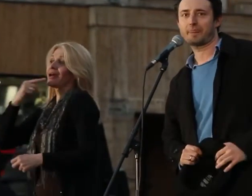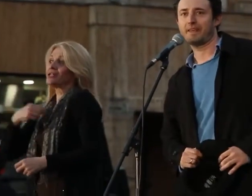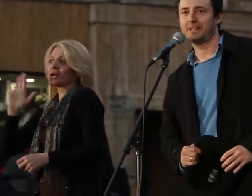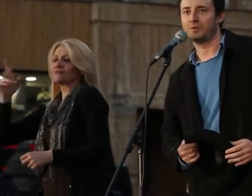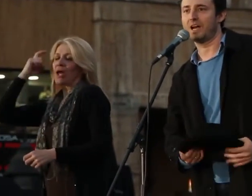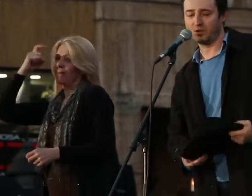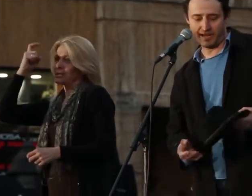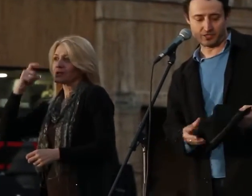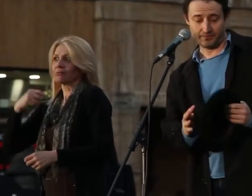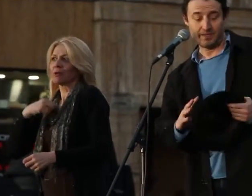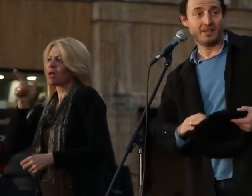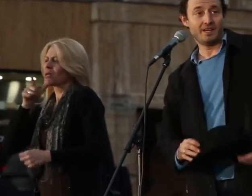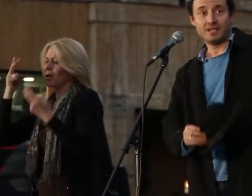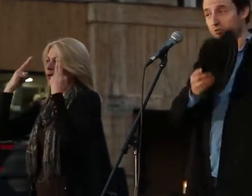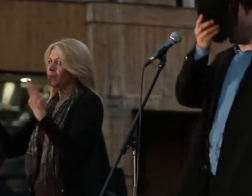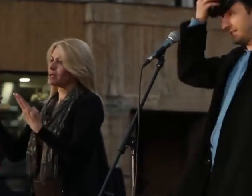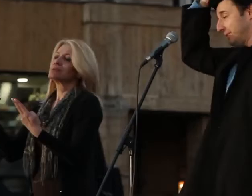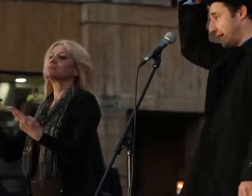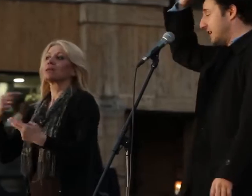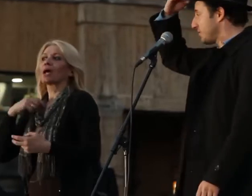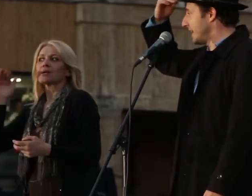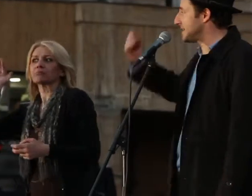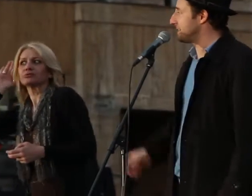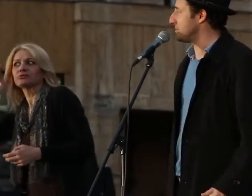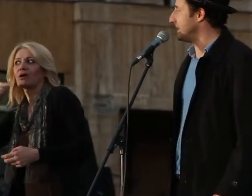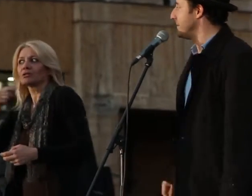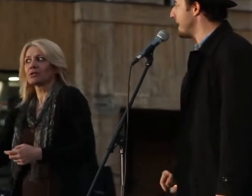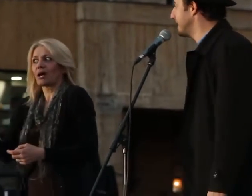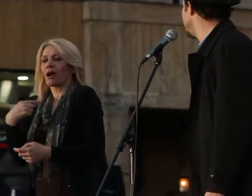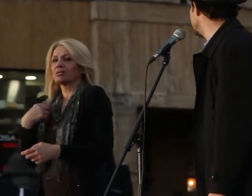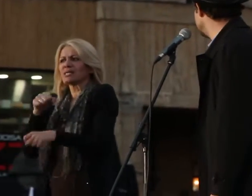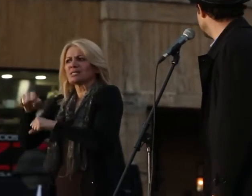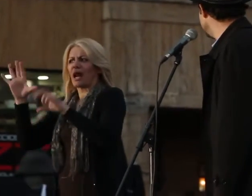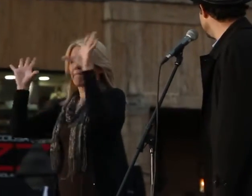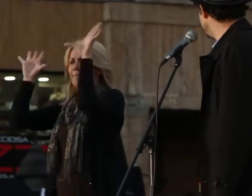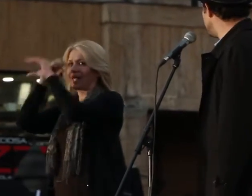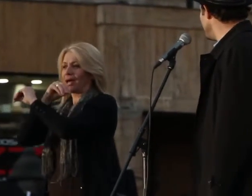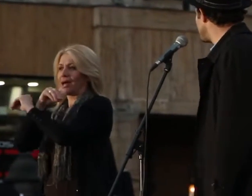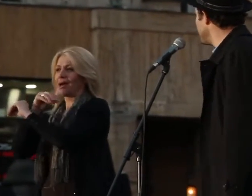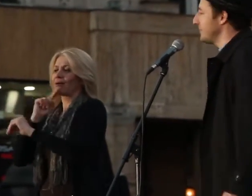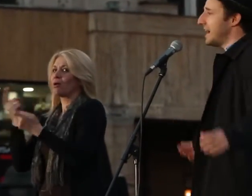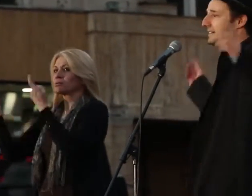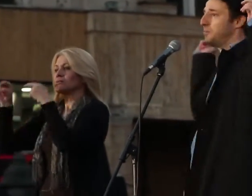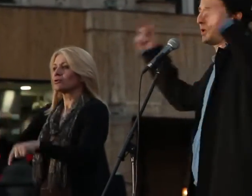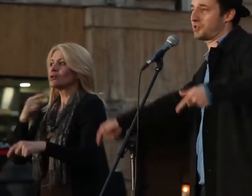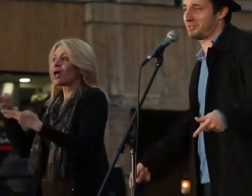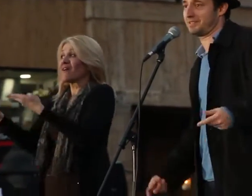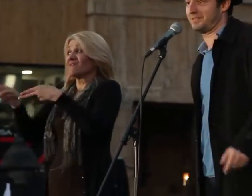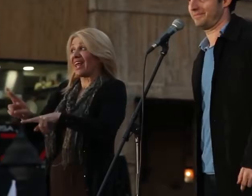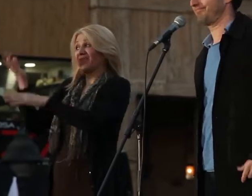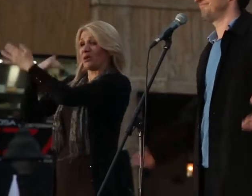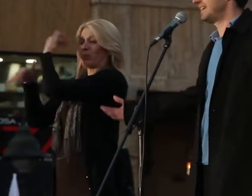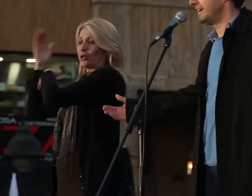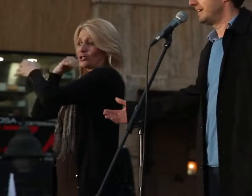mišljenje. To mi je jako važno. Čuo sam da kažu za nas da smo sile mraka koje su došle da ih vrate u